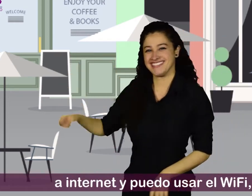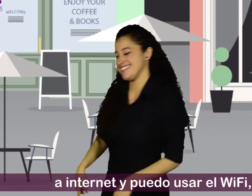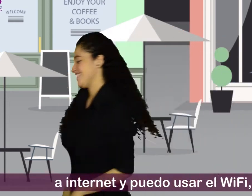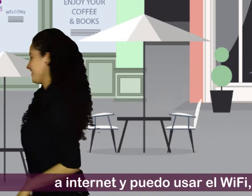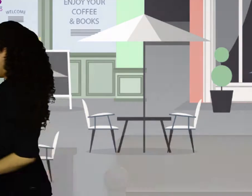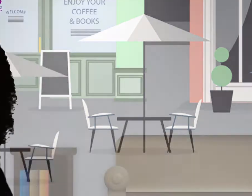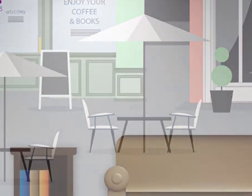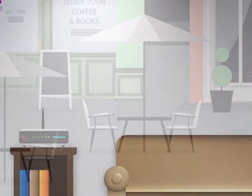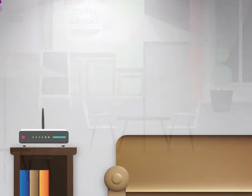¡Iré!